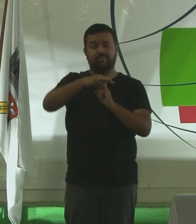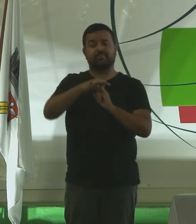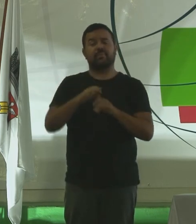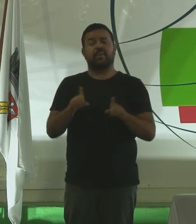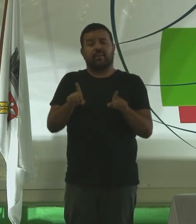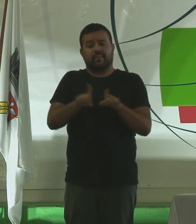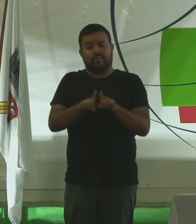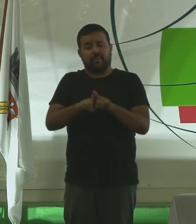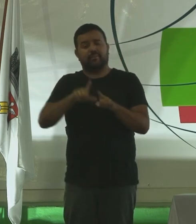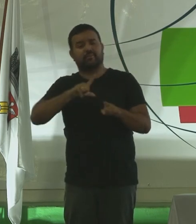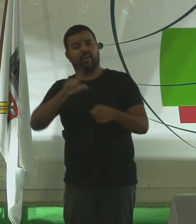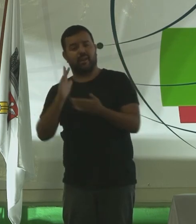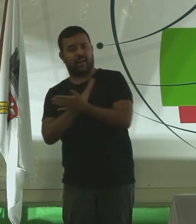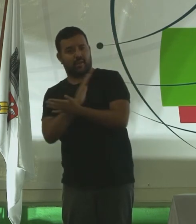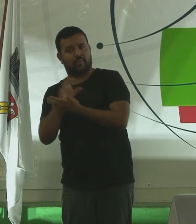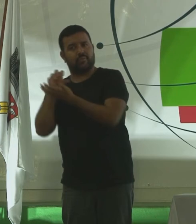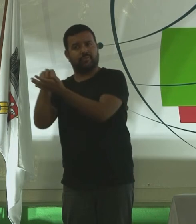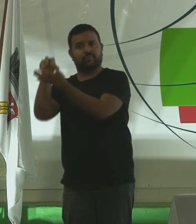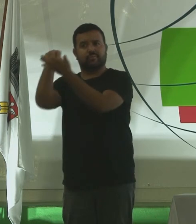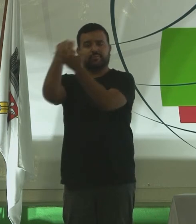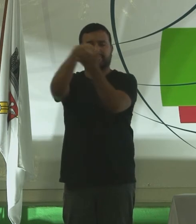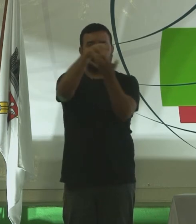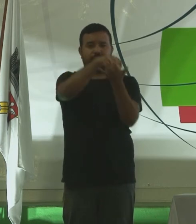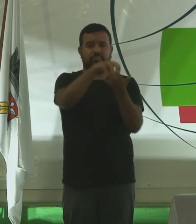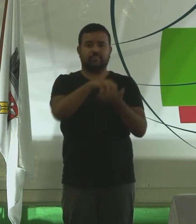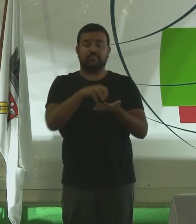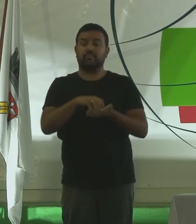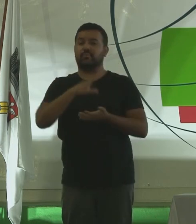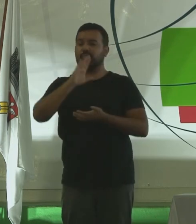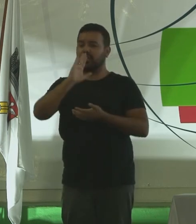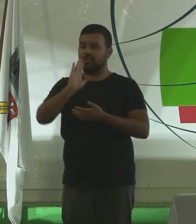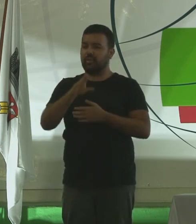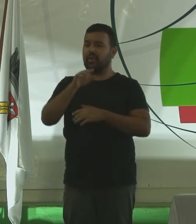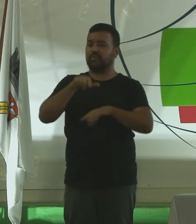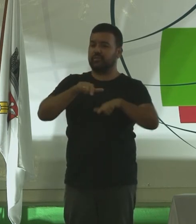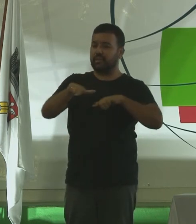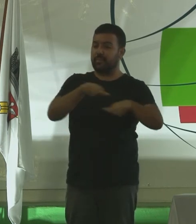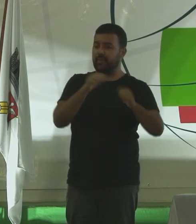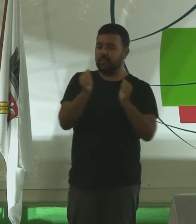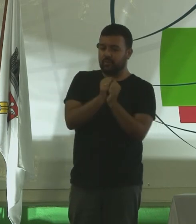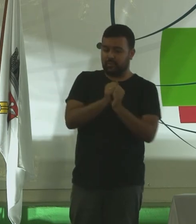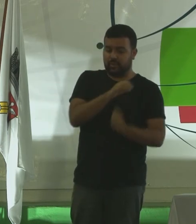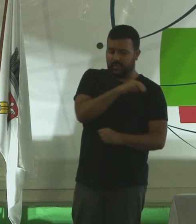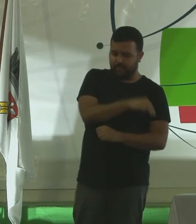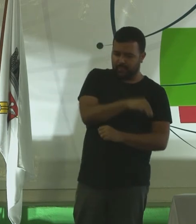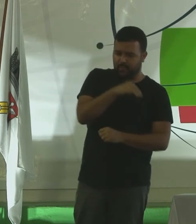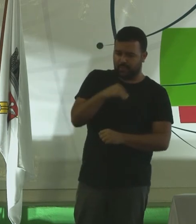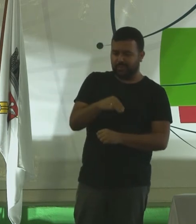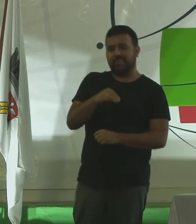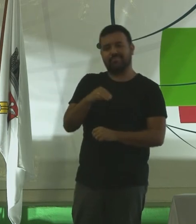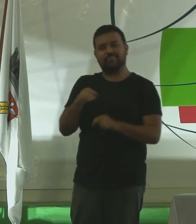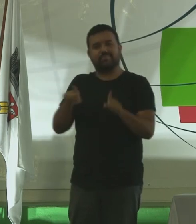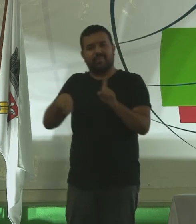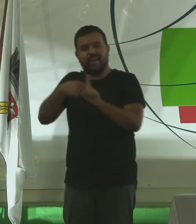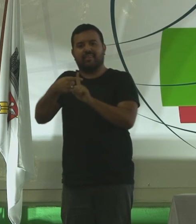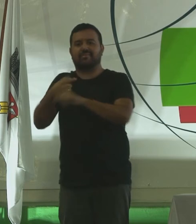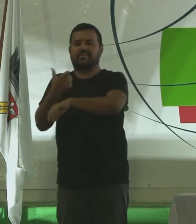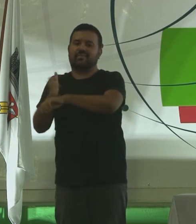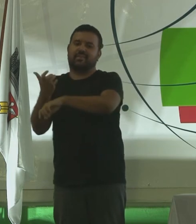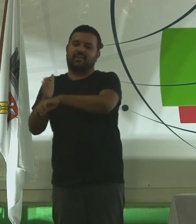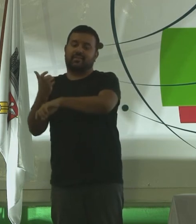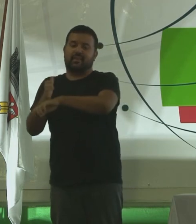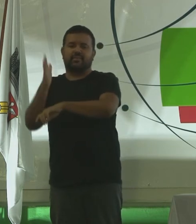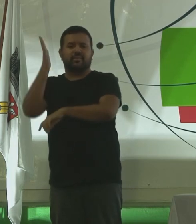também, em alguns campos, já adotado um trabalho com estagiários e com monitores. Né? A gente sabe que